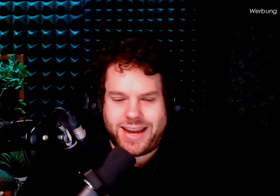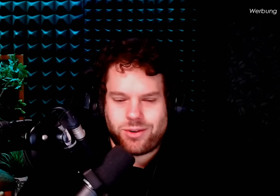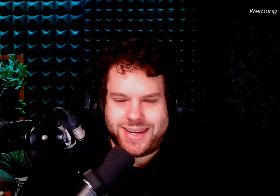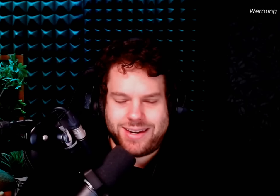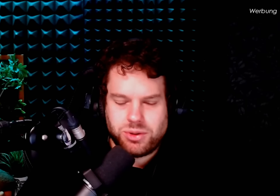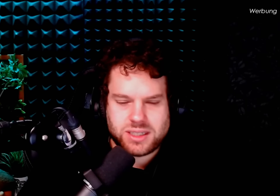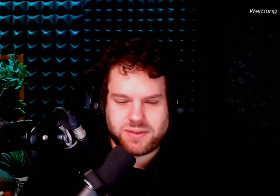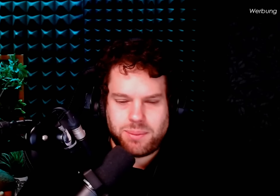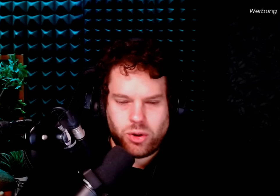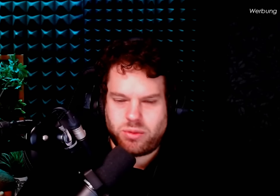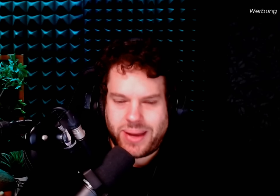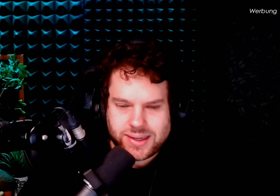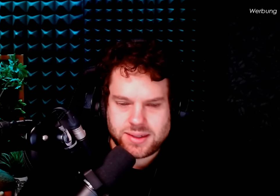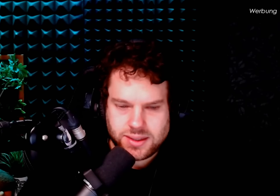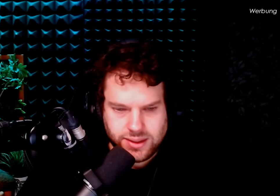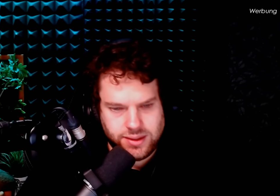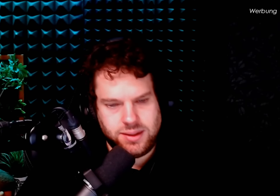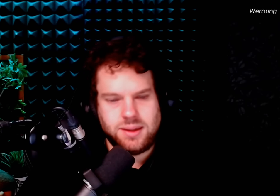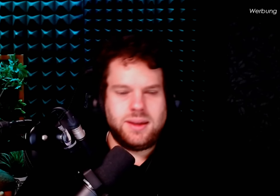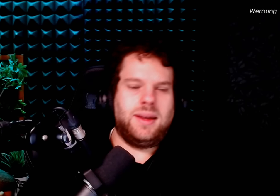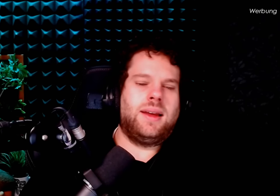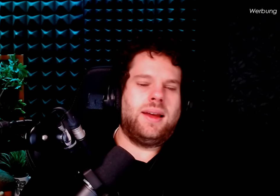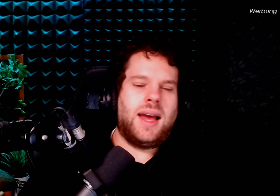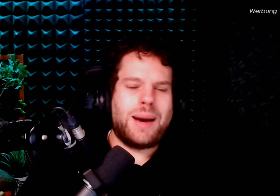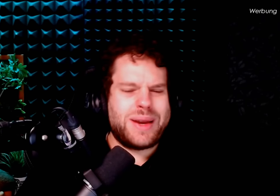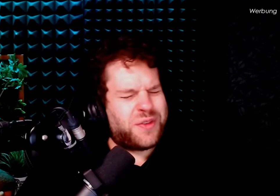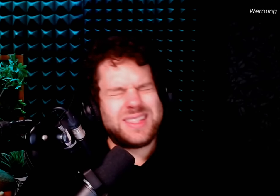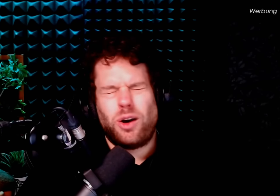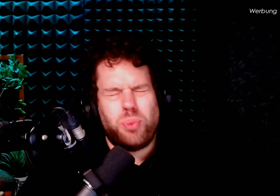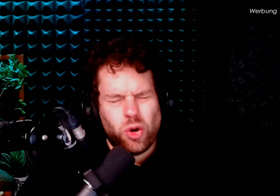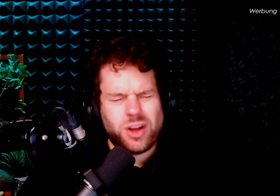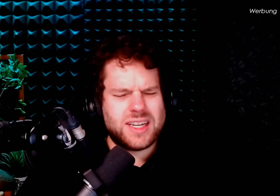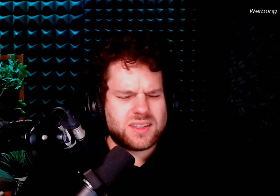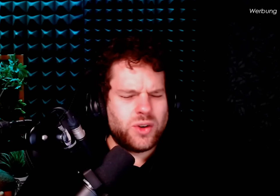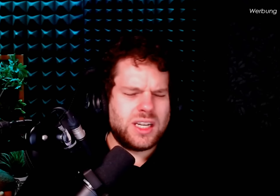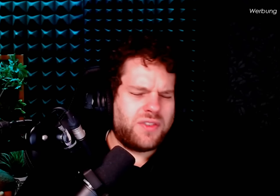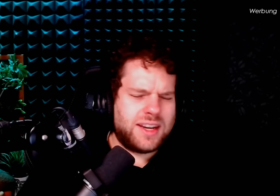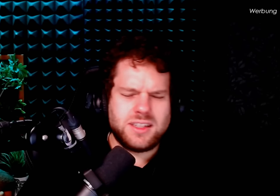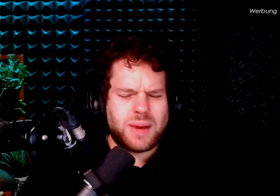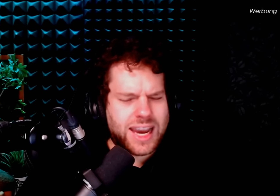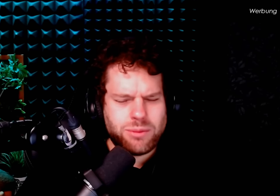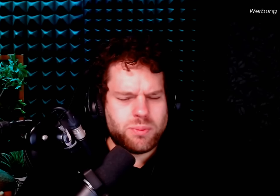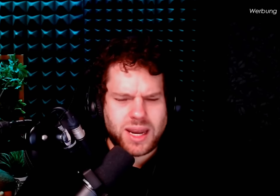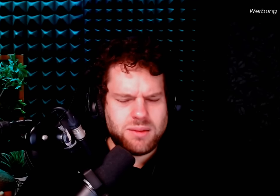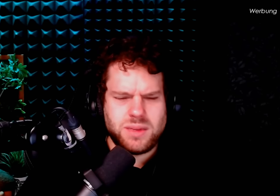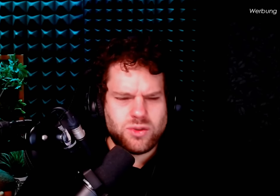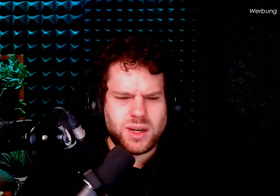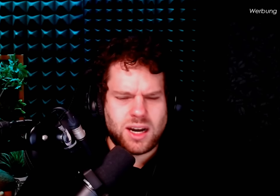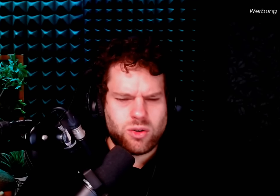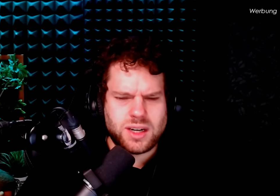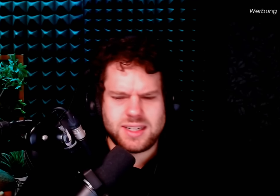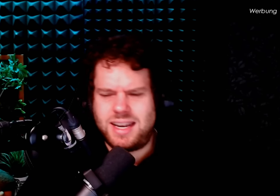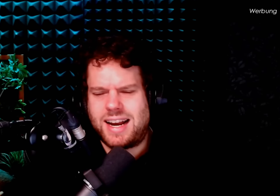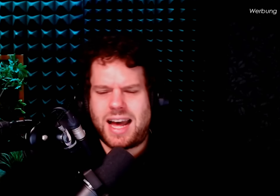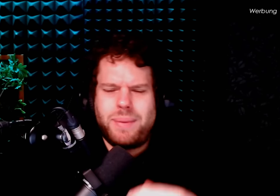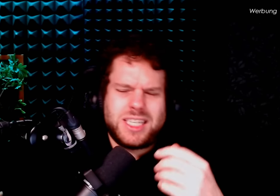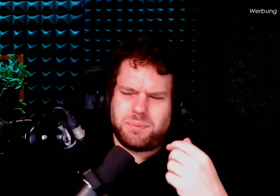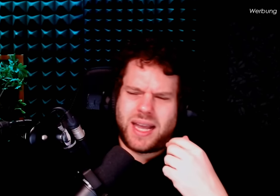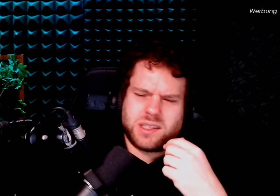war. Ja, okay, gut. Das war ein blöder Moment. Aber ich finde es auch blöd, jetzt wirklich wegen diesem einen Moment, mich über Jahrhunderte hinlang Ameisenbär